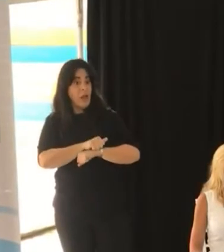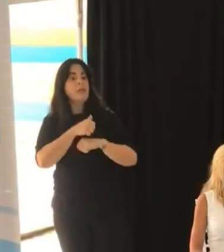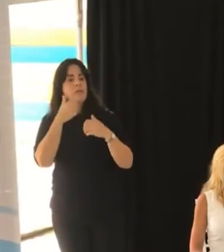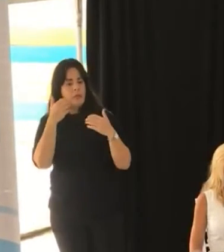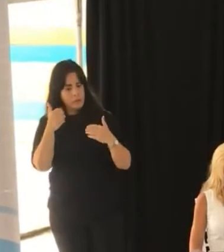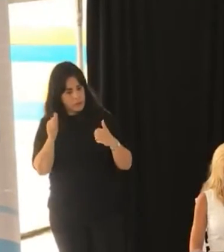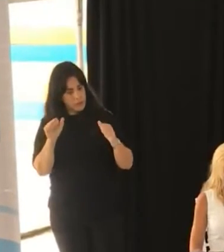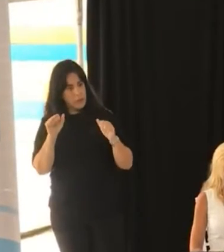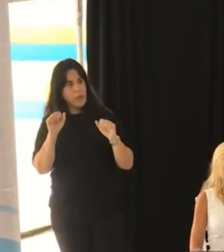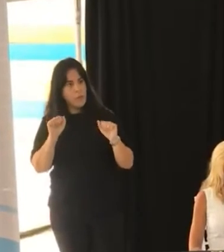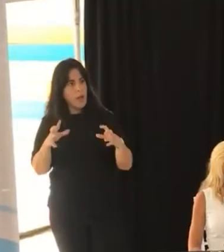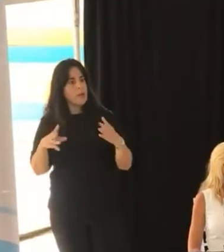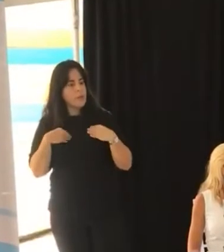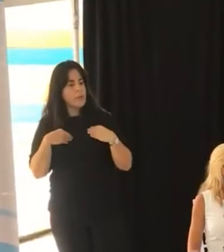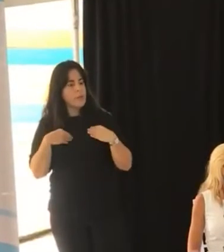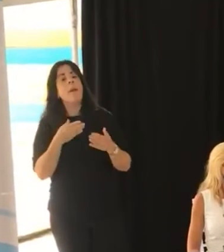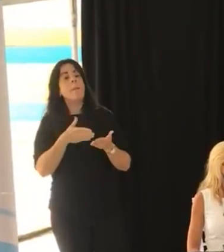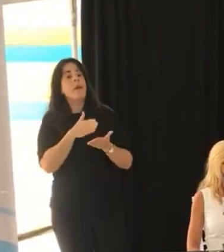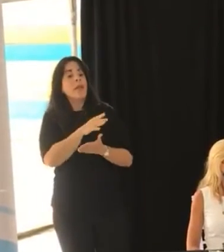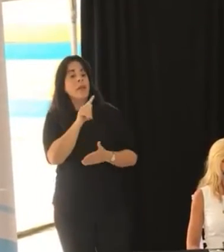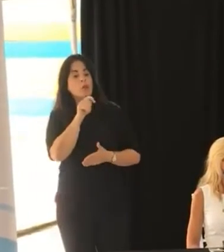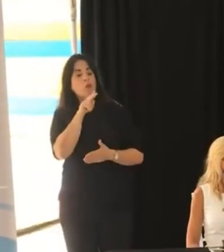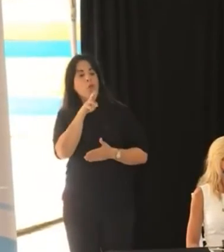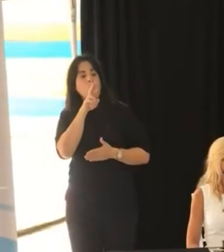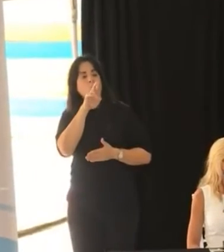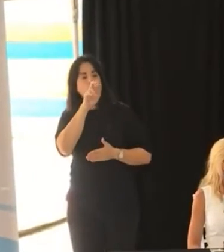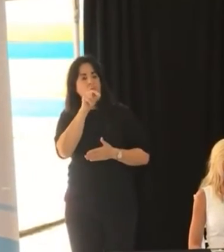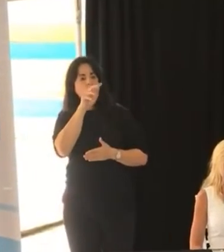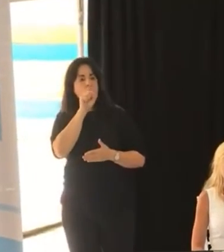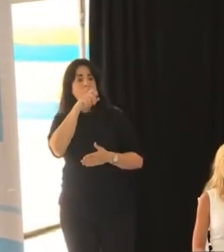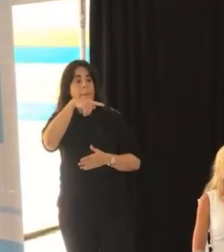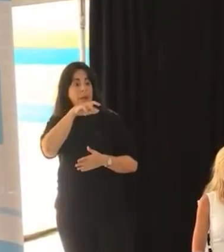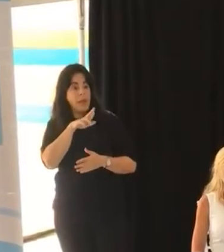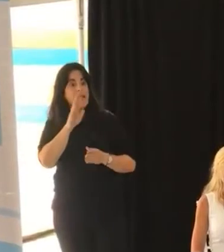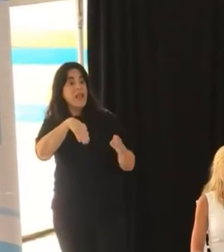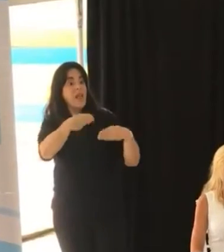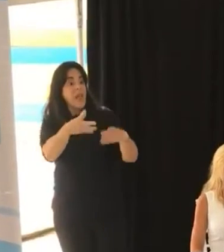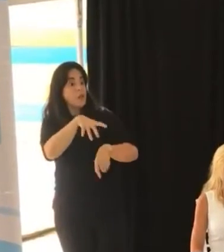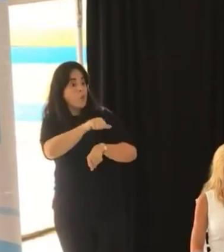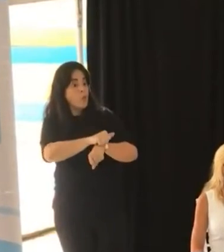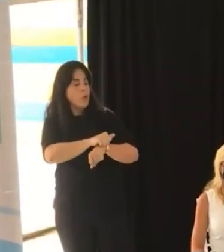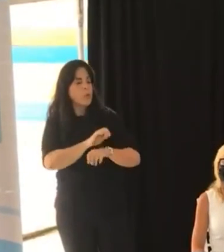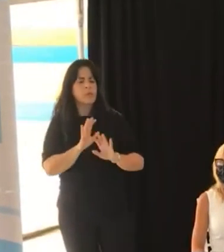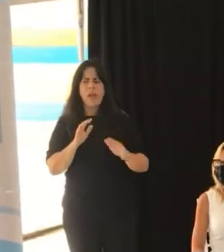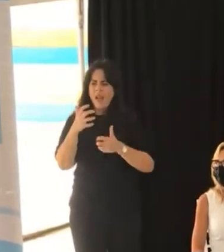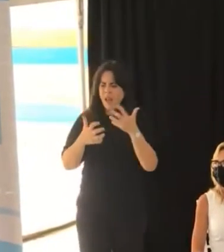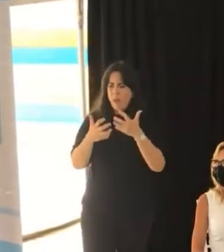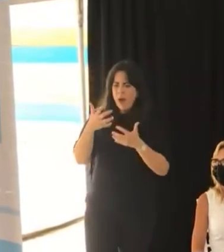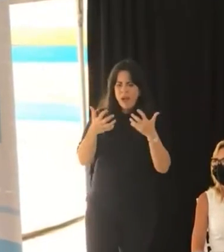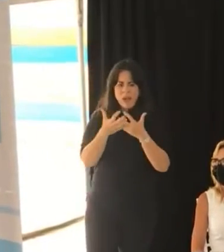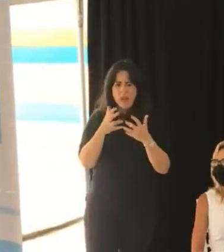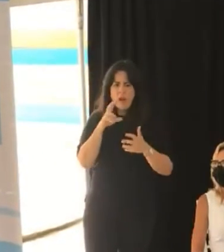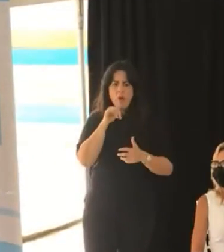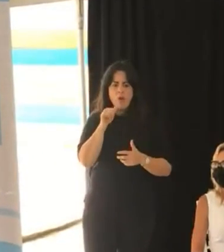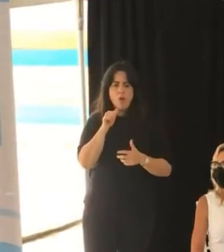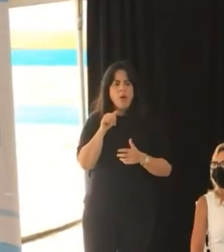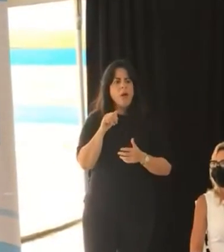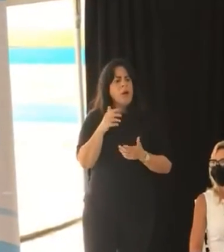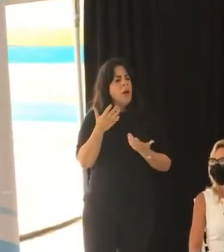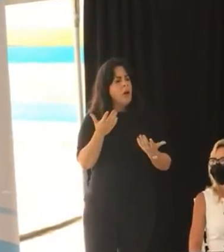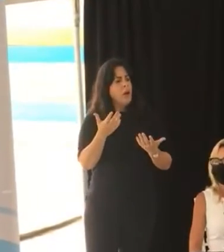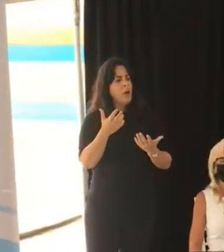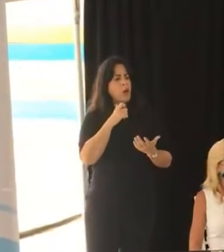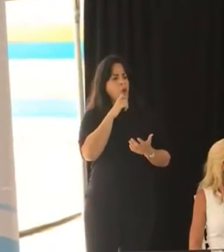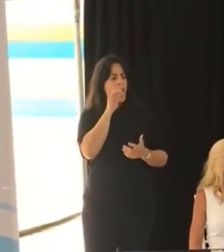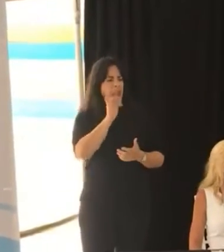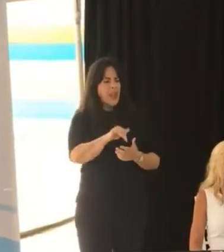Siempre a través de turnos PR se les genera a ellos un turno. Entonces, ¿el descuadre no se debió a que estaban vacunando personas sin